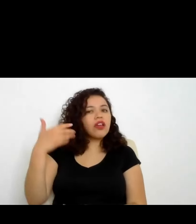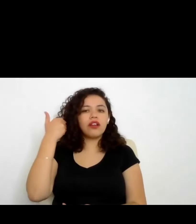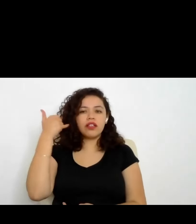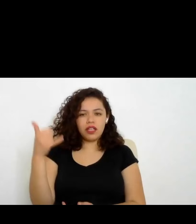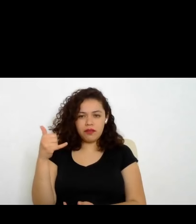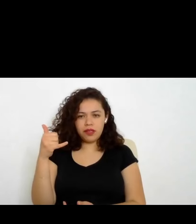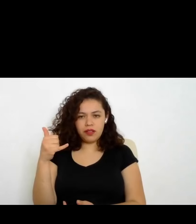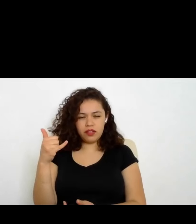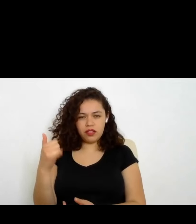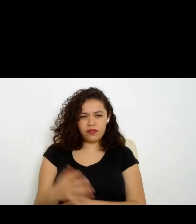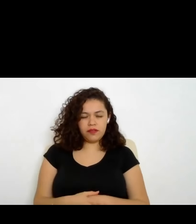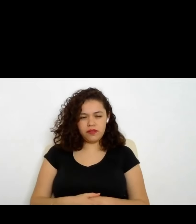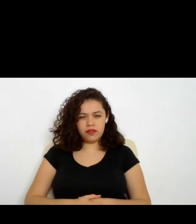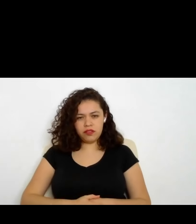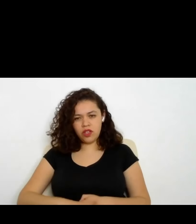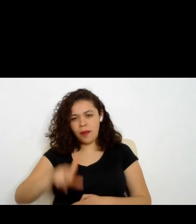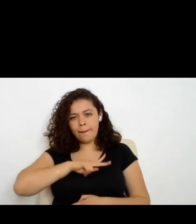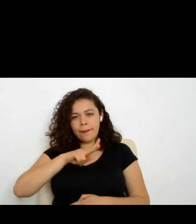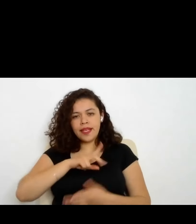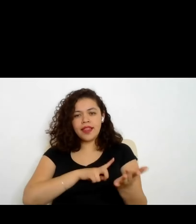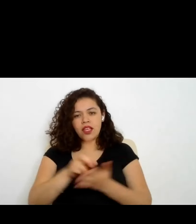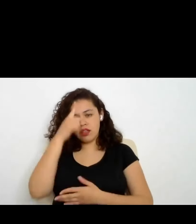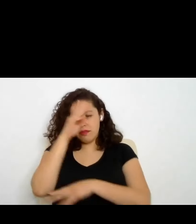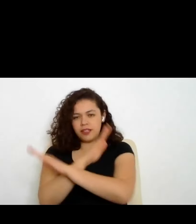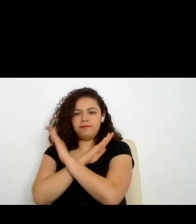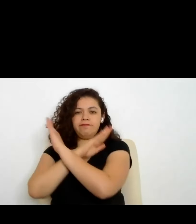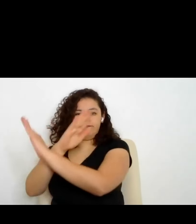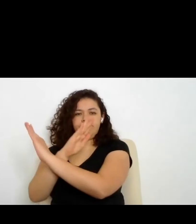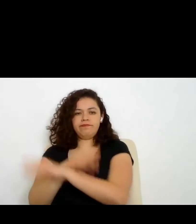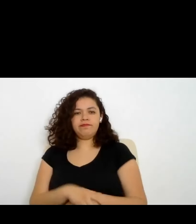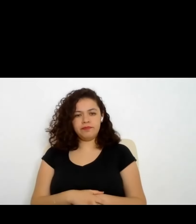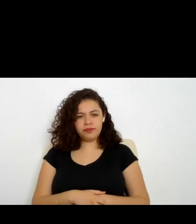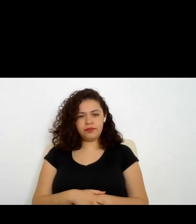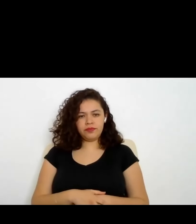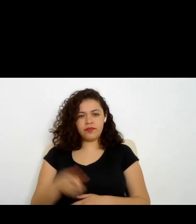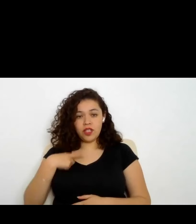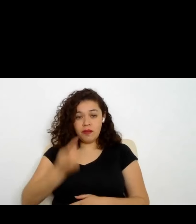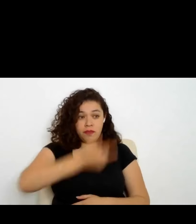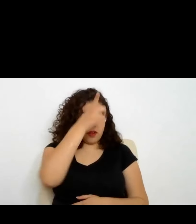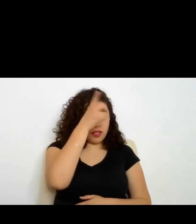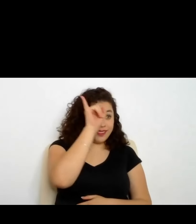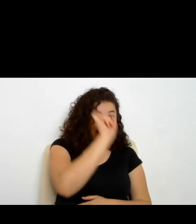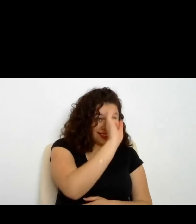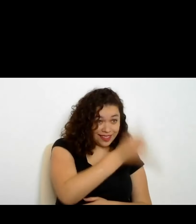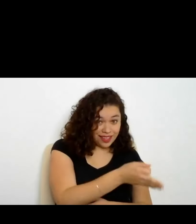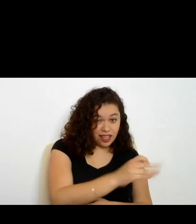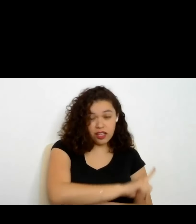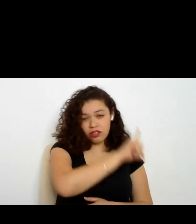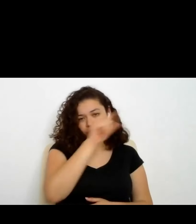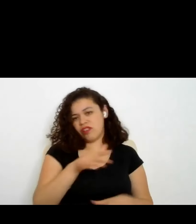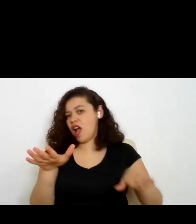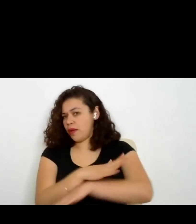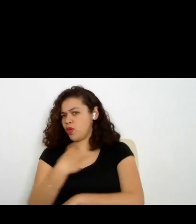yo puedo ejercer este derecho de oposición y entonces aunque te haya yo dicho primero que sí, ahora te quiero decir que